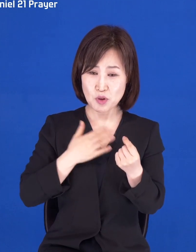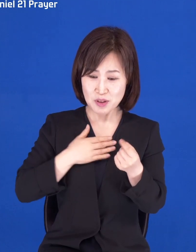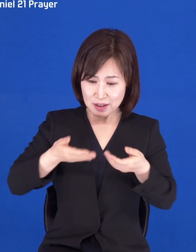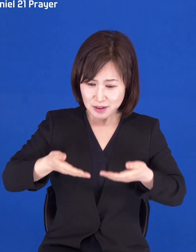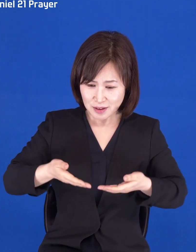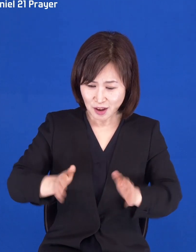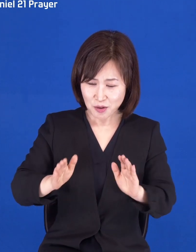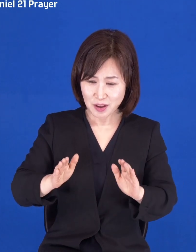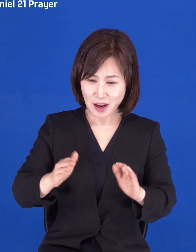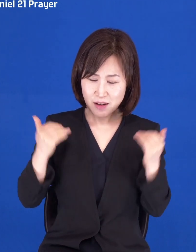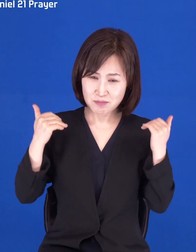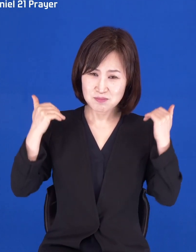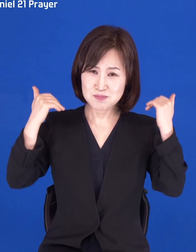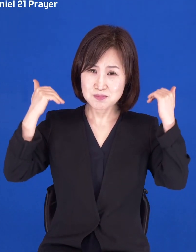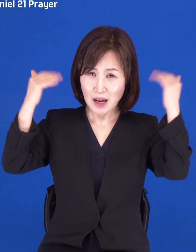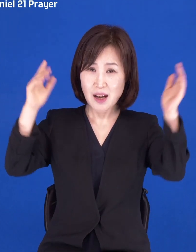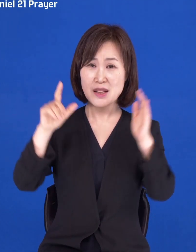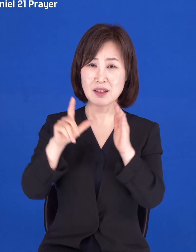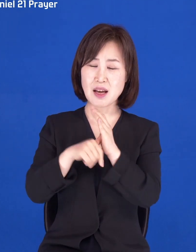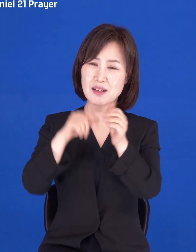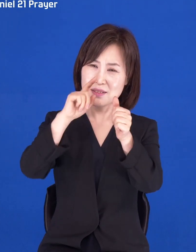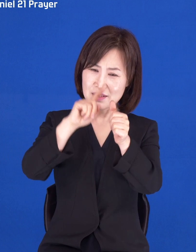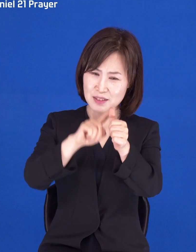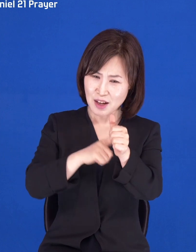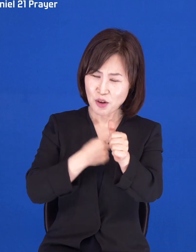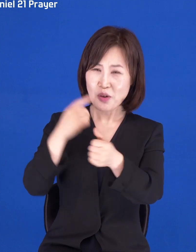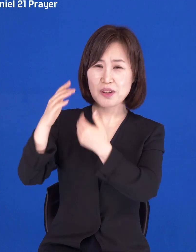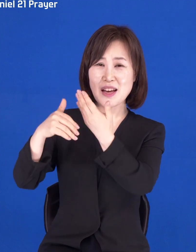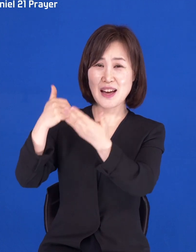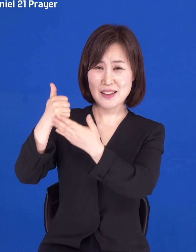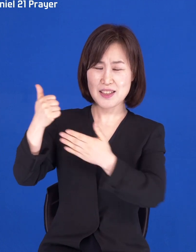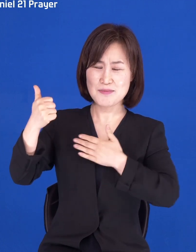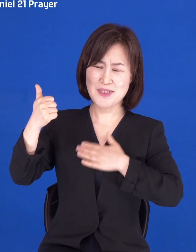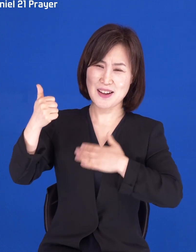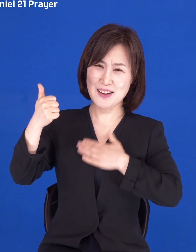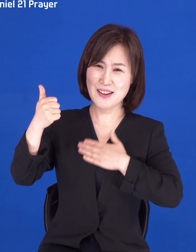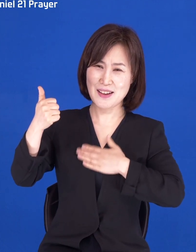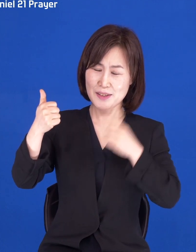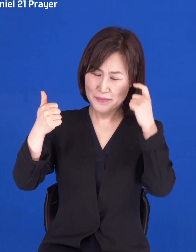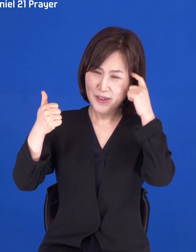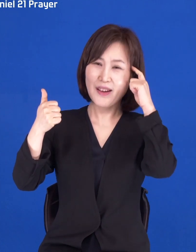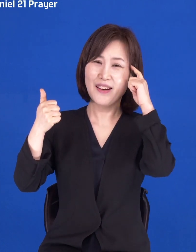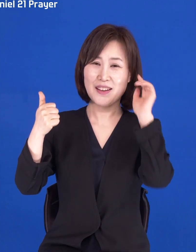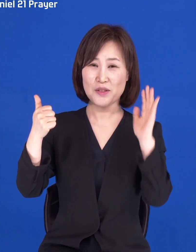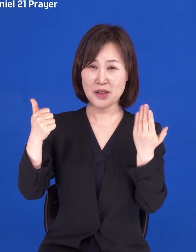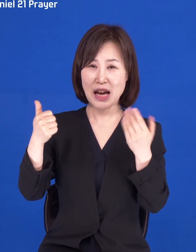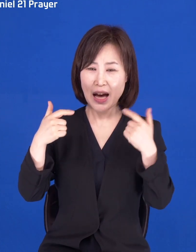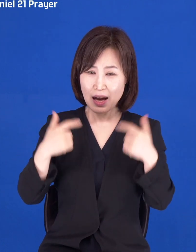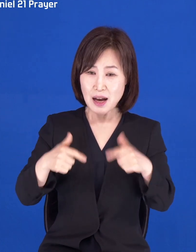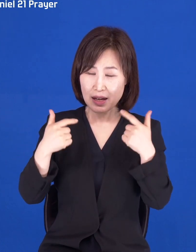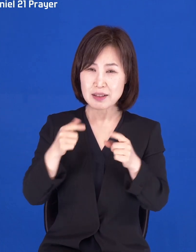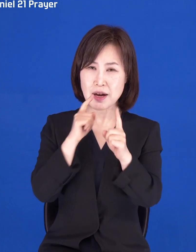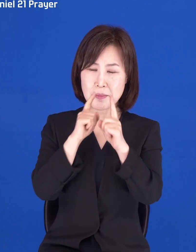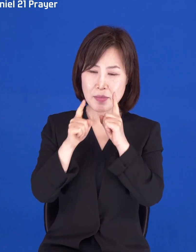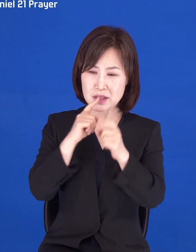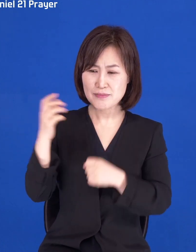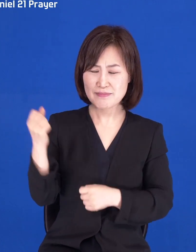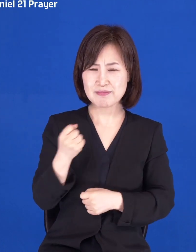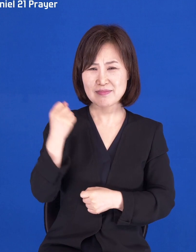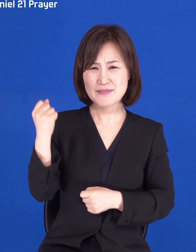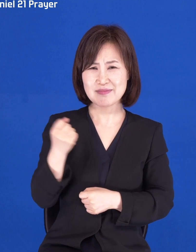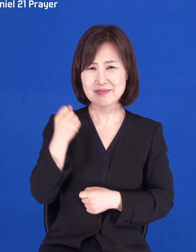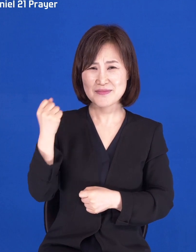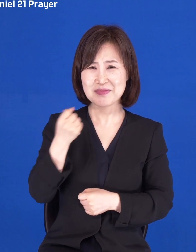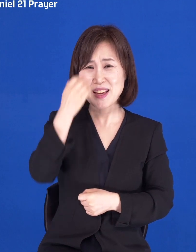자라오면서 자연스럽게 하나님을 알게 되었습니다. 늘 말씀책을 손에서 놓지